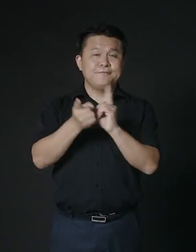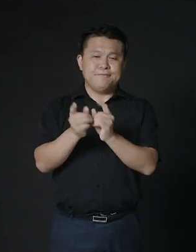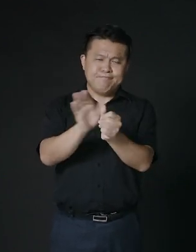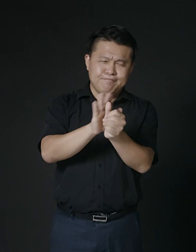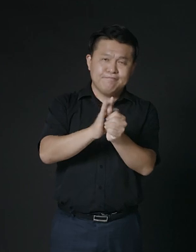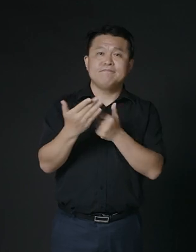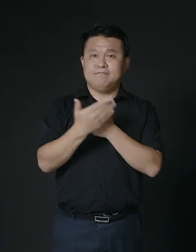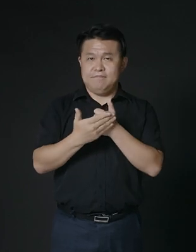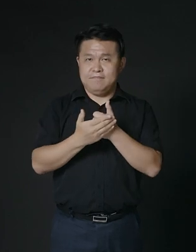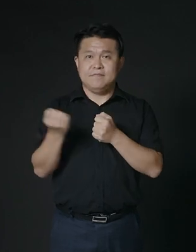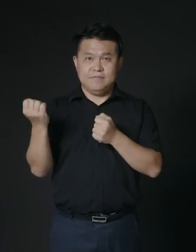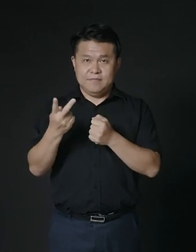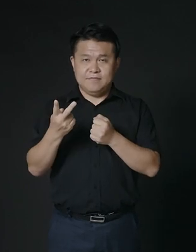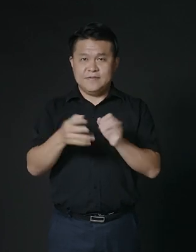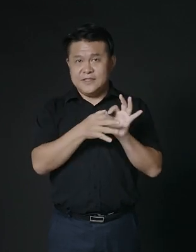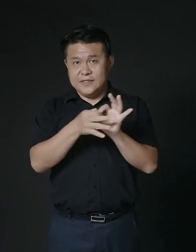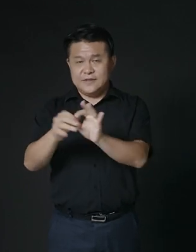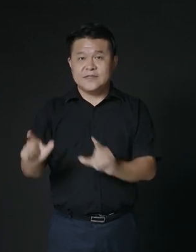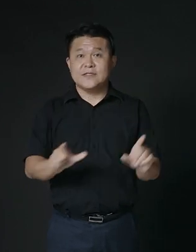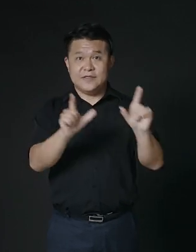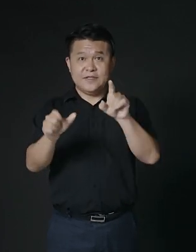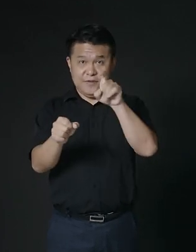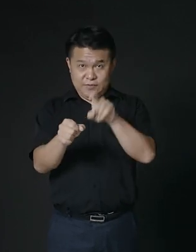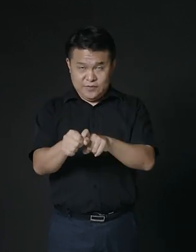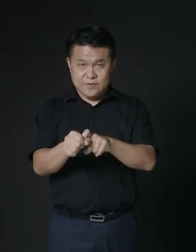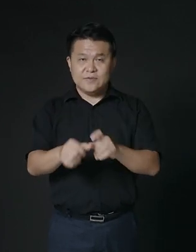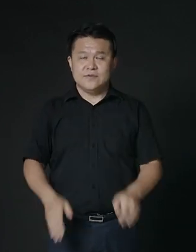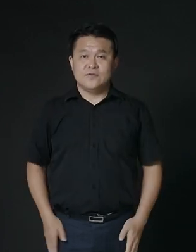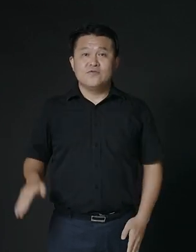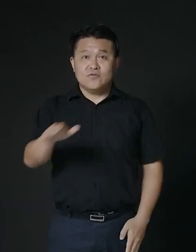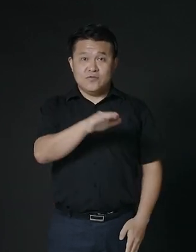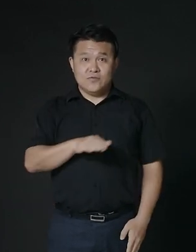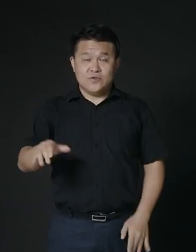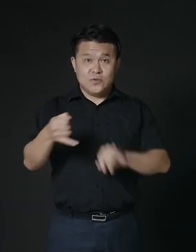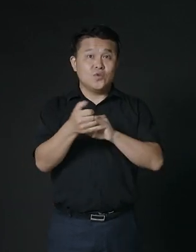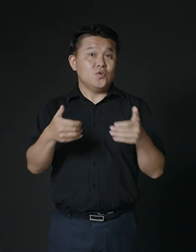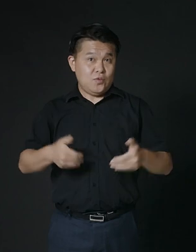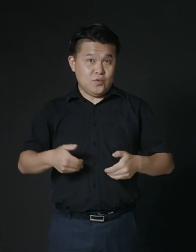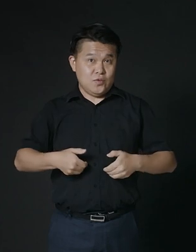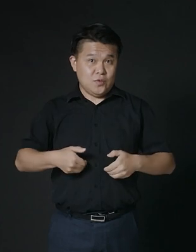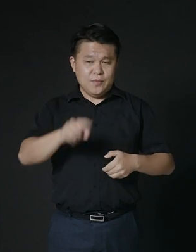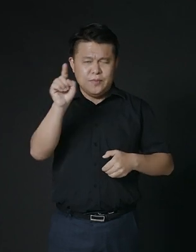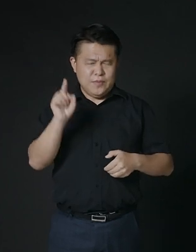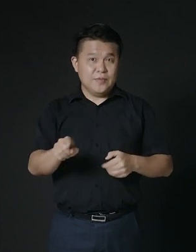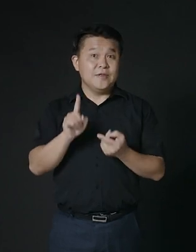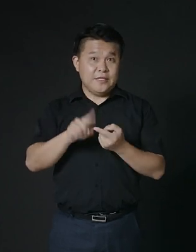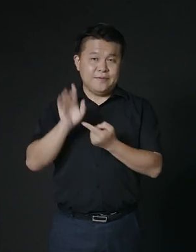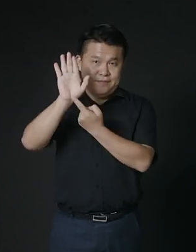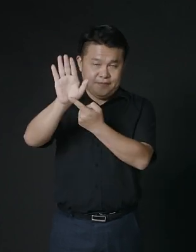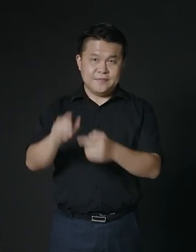서로를 위로하고 계속 살아 나가기 위하여 우리에게 반드시 필요한 것이 무엇인지